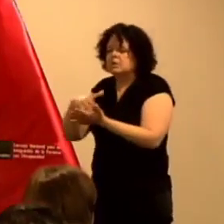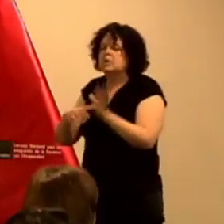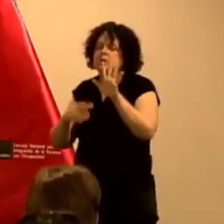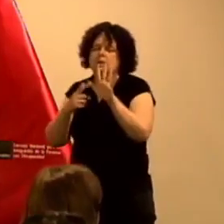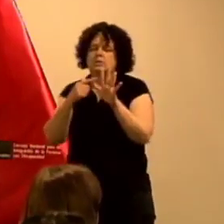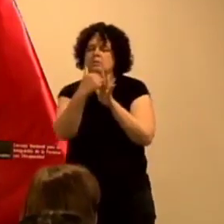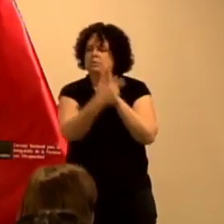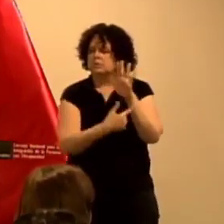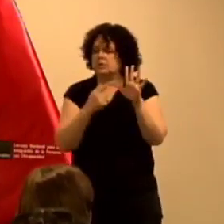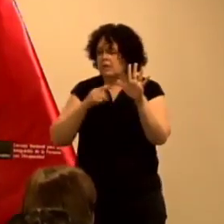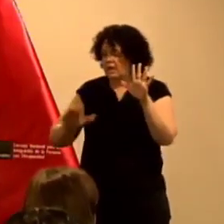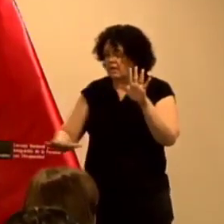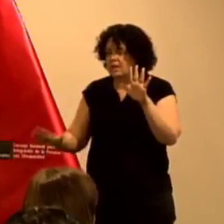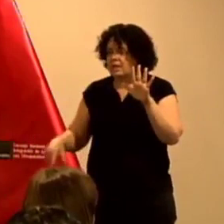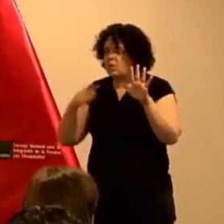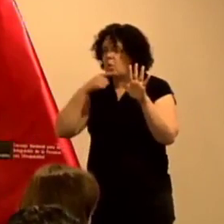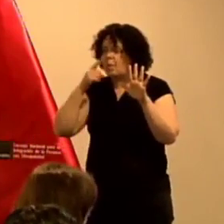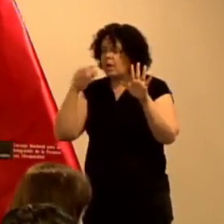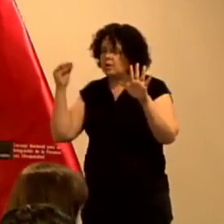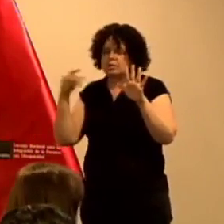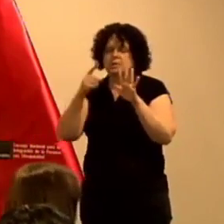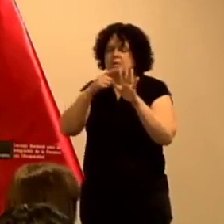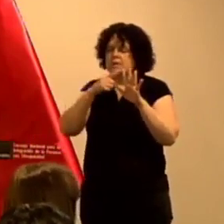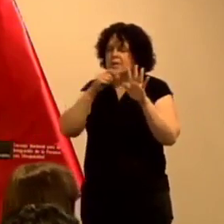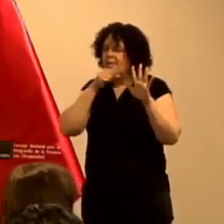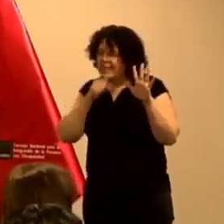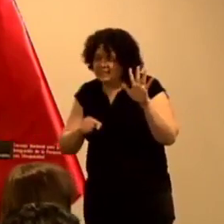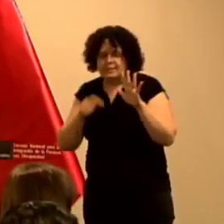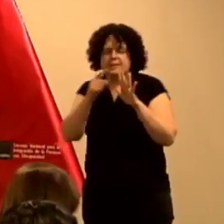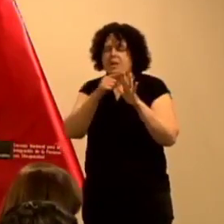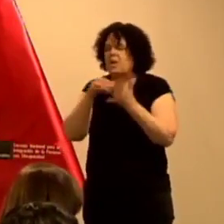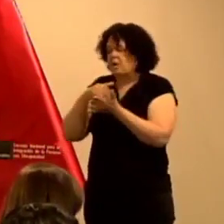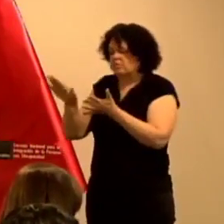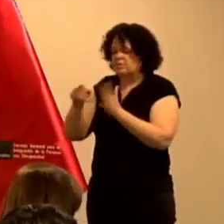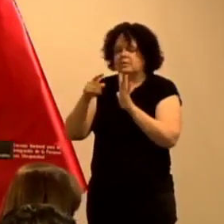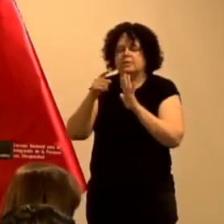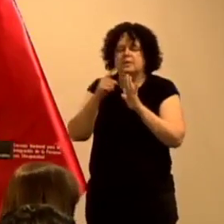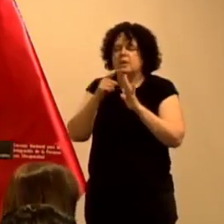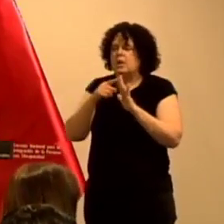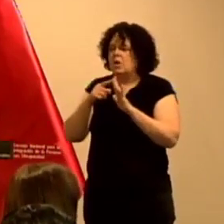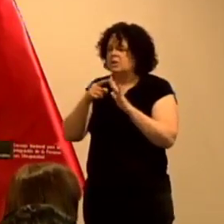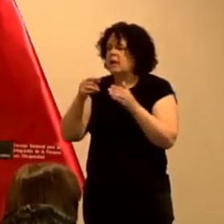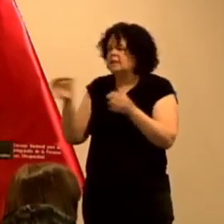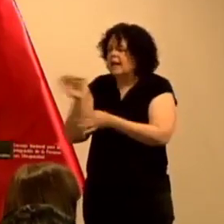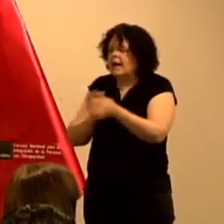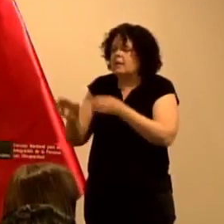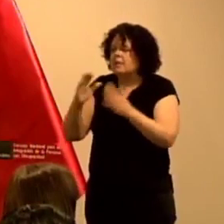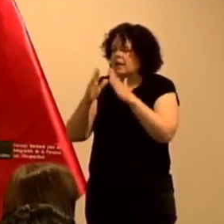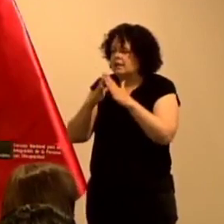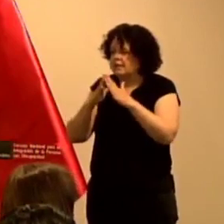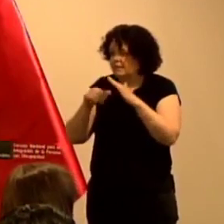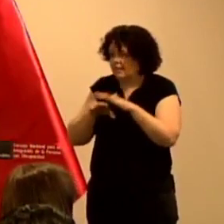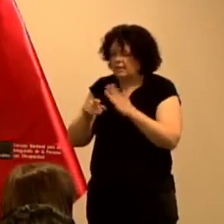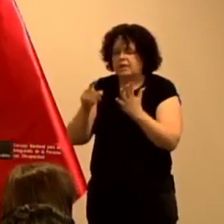5 poblaciones: los niños, niñas y adolescentes, los adultos mayores, los desplazados, los migrantes internos y las personas con